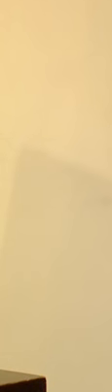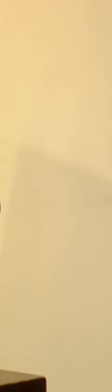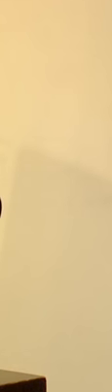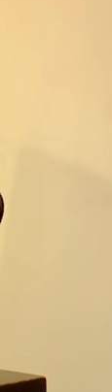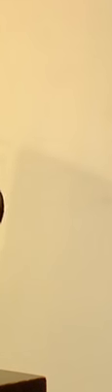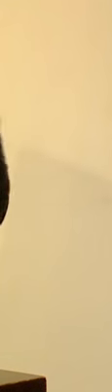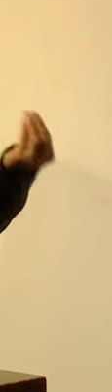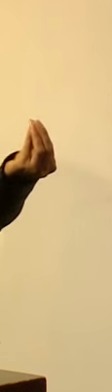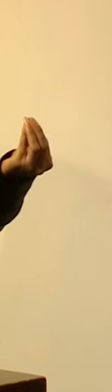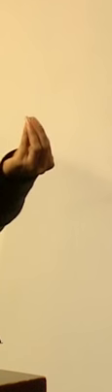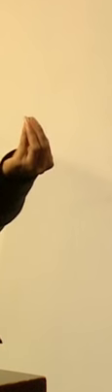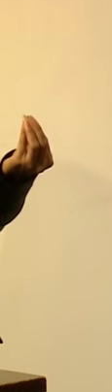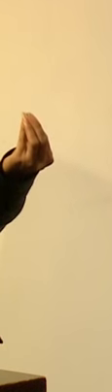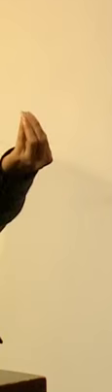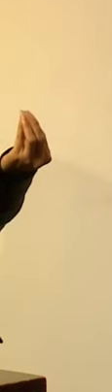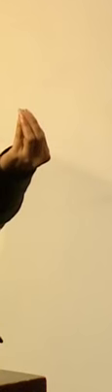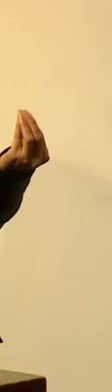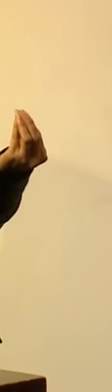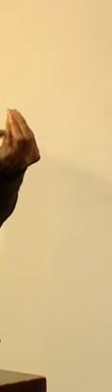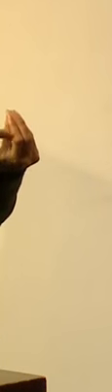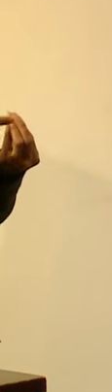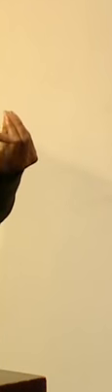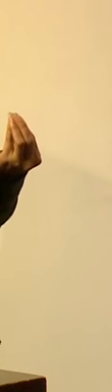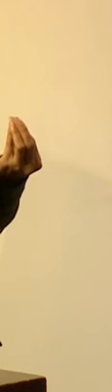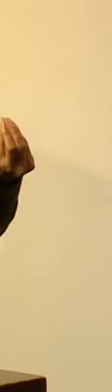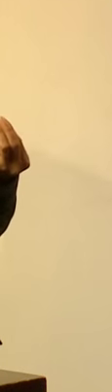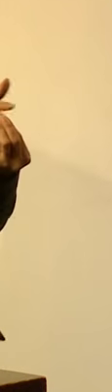No. Yo soy el artista y me estoy preguntando, ¿ustedes qué son?